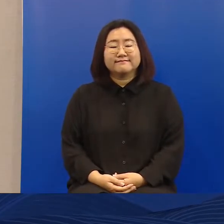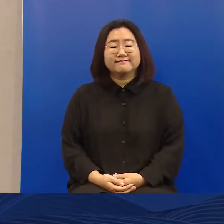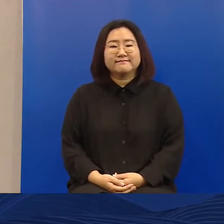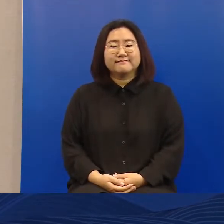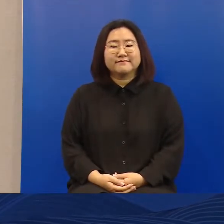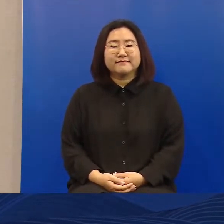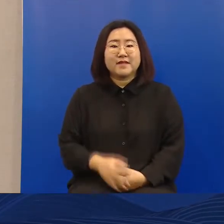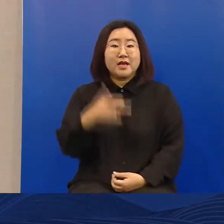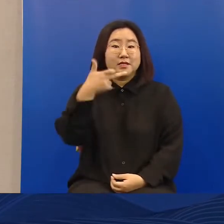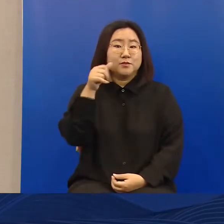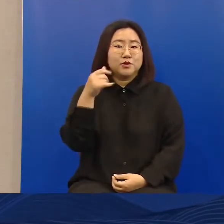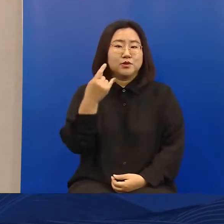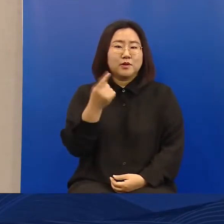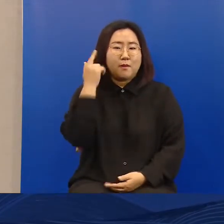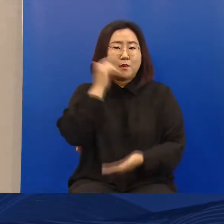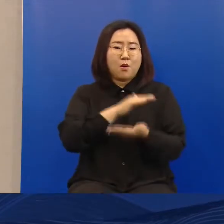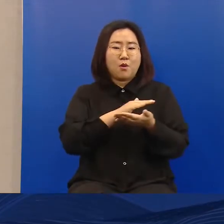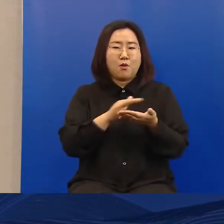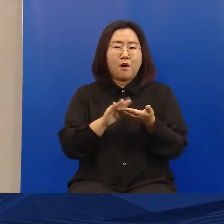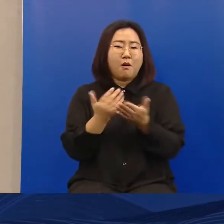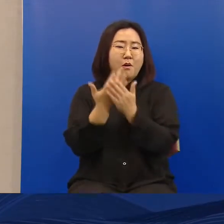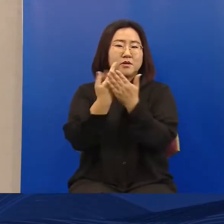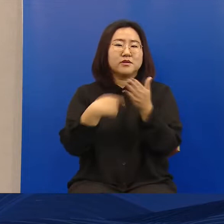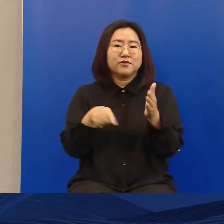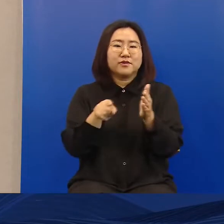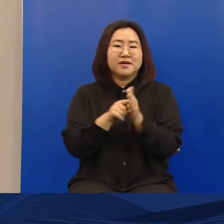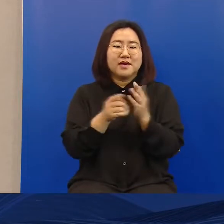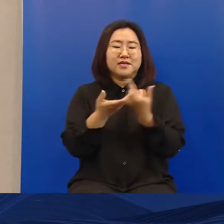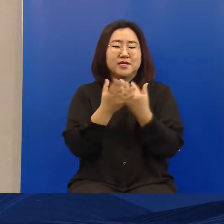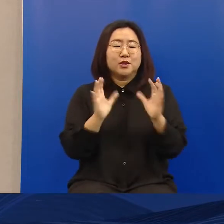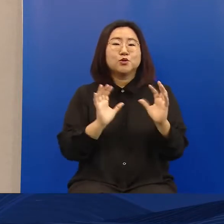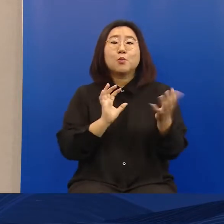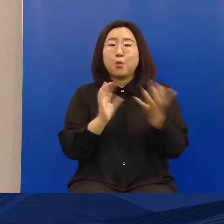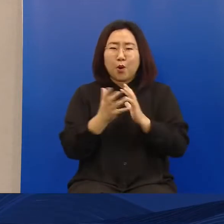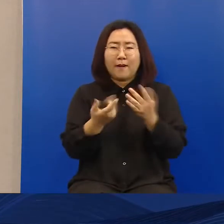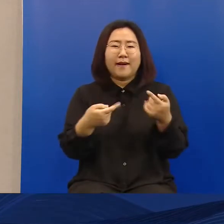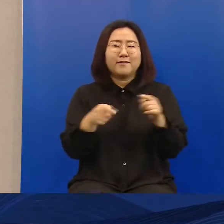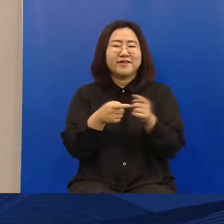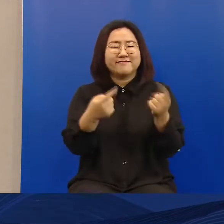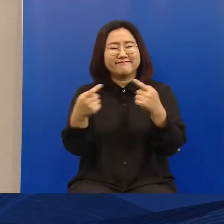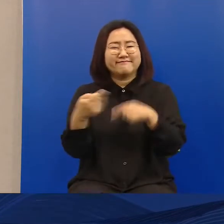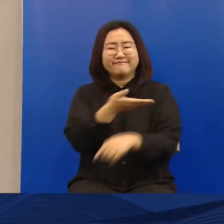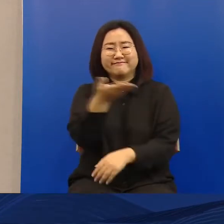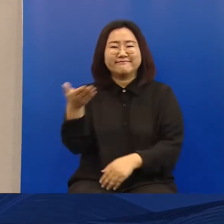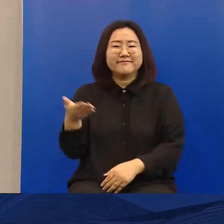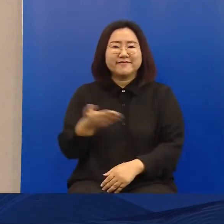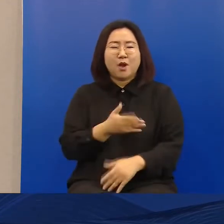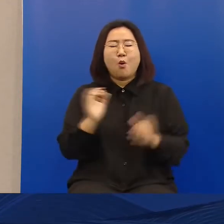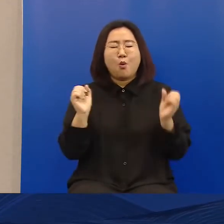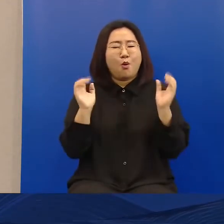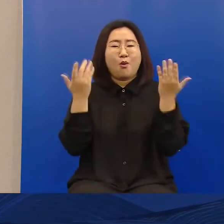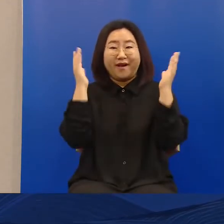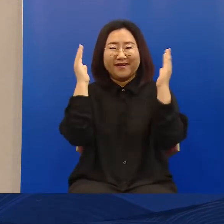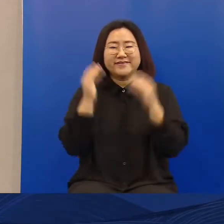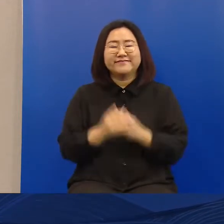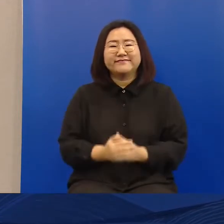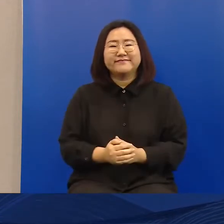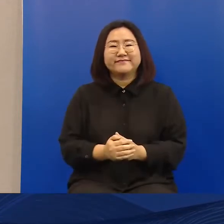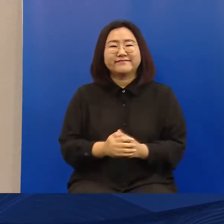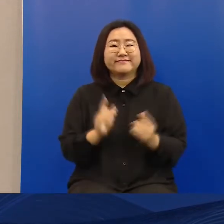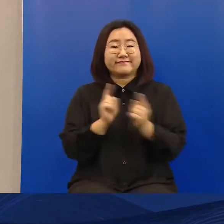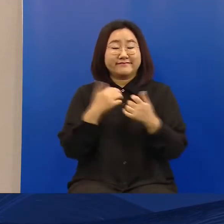네, 제17회 평화와 번영을 위한 제주 포럼에 함께해 주신 여러분 진심으로 환영 인사를